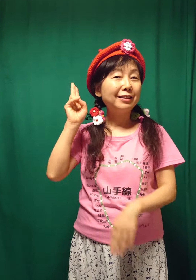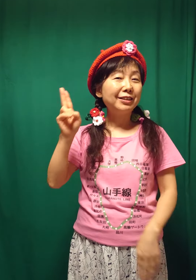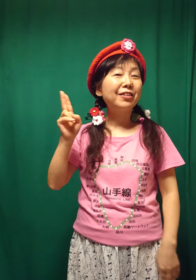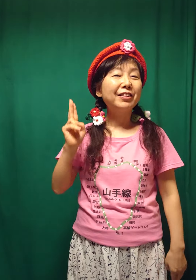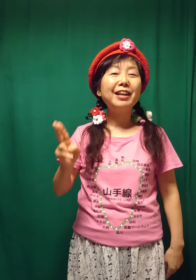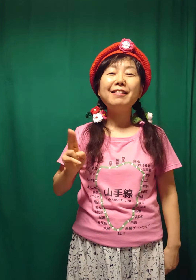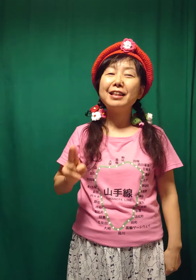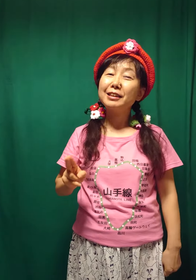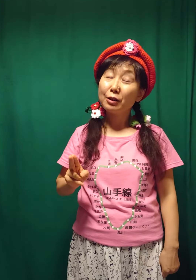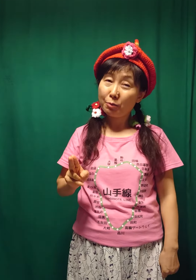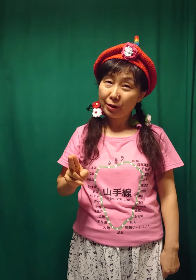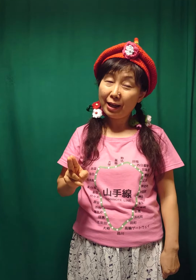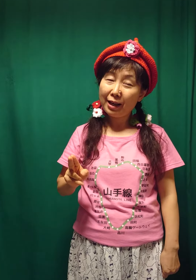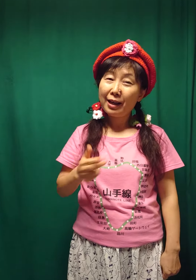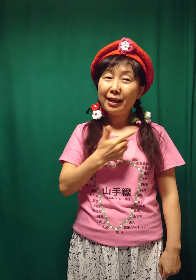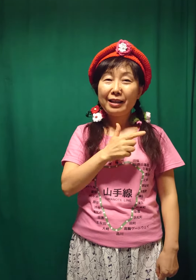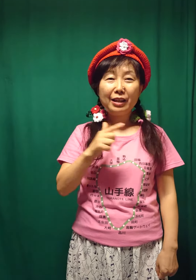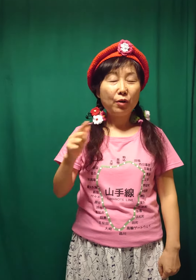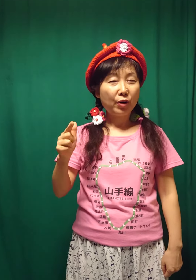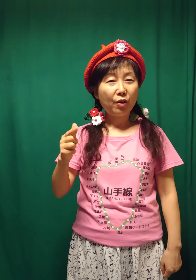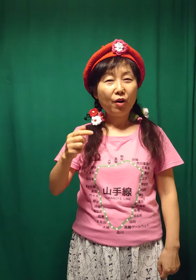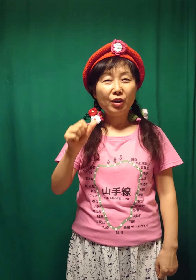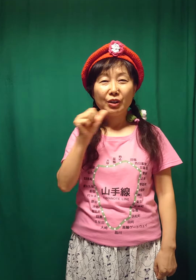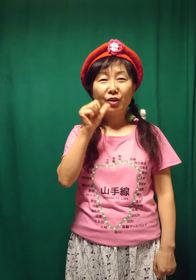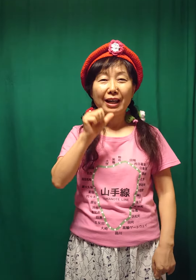そうなんですけどもね、いろいろ紹